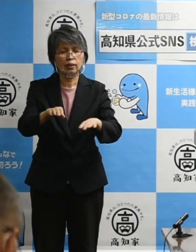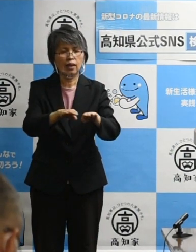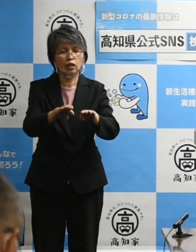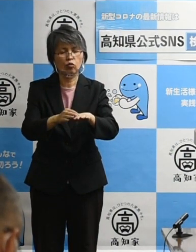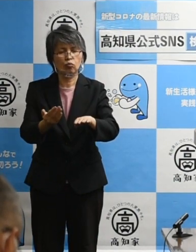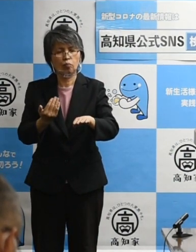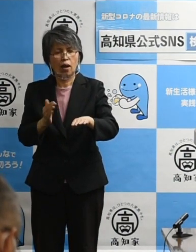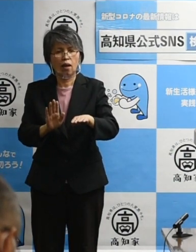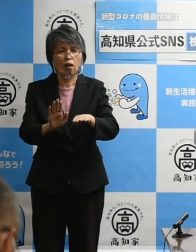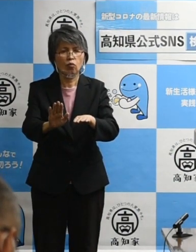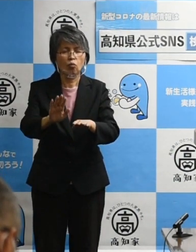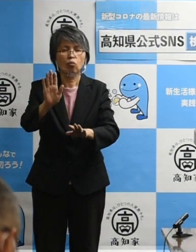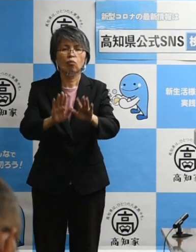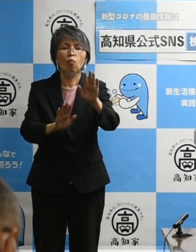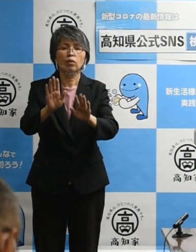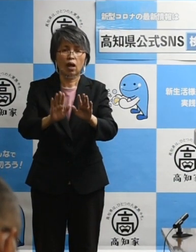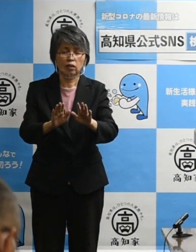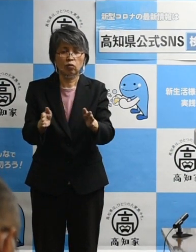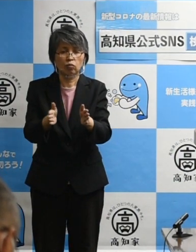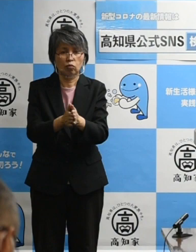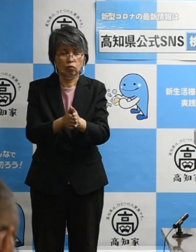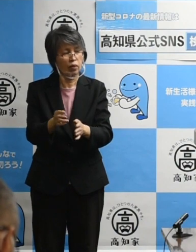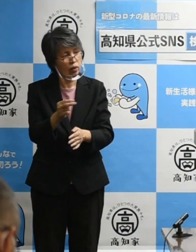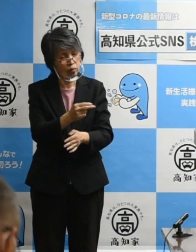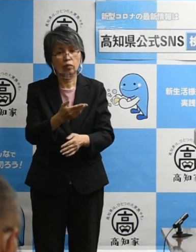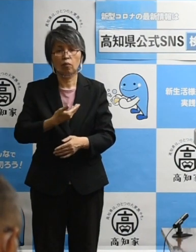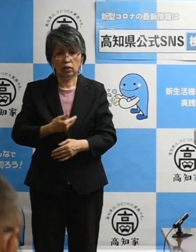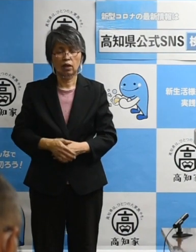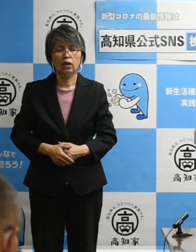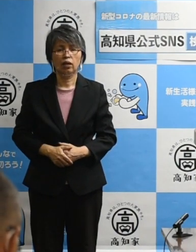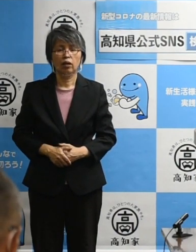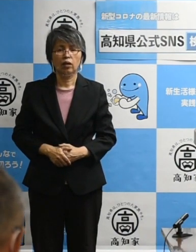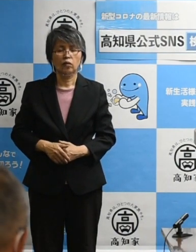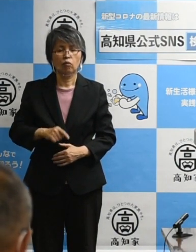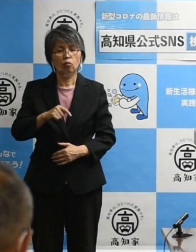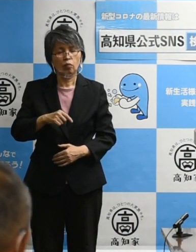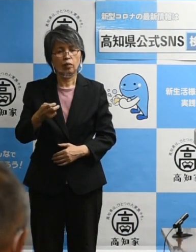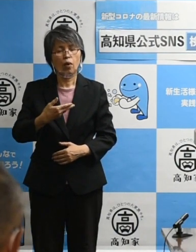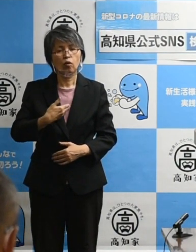前後からのですね、状況をご覧いただきますと、我々とし